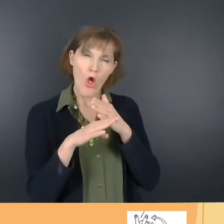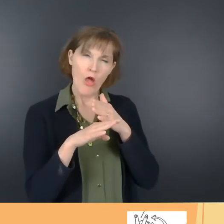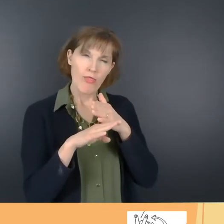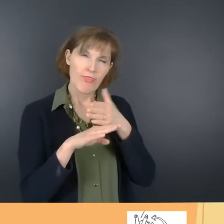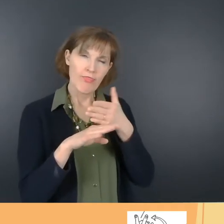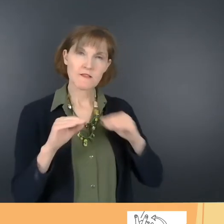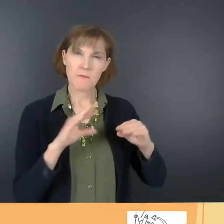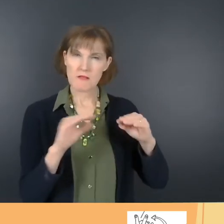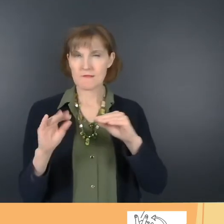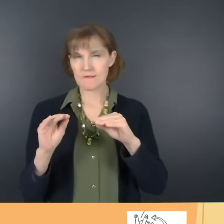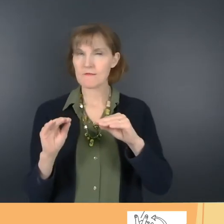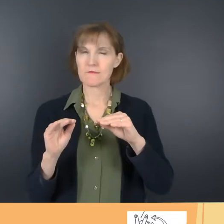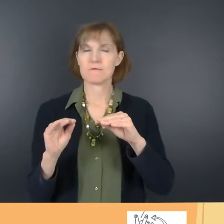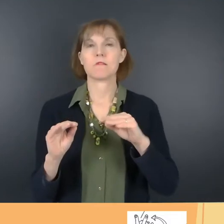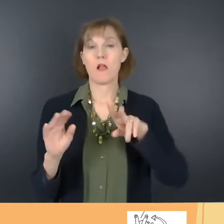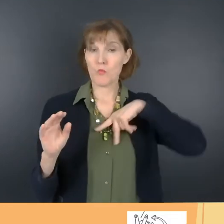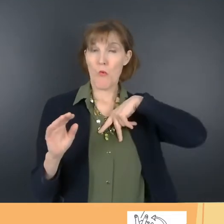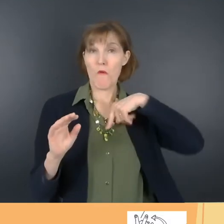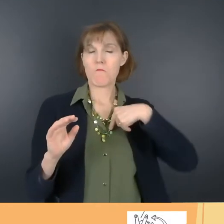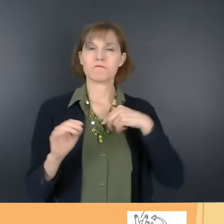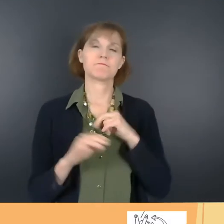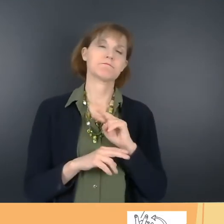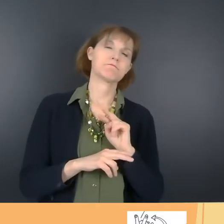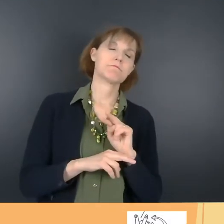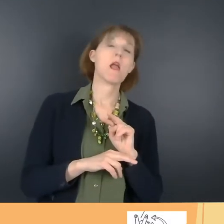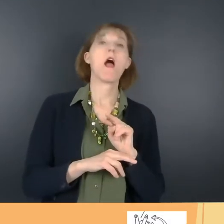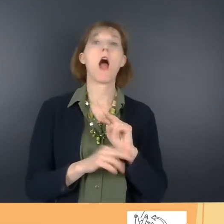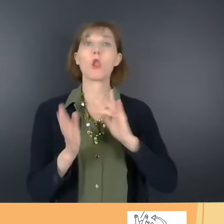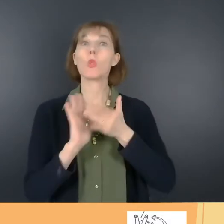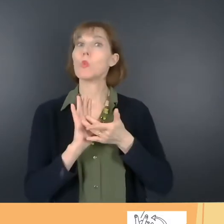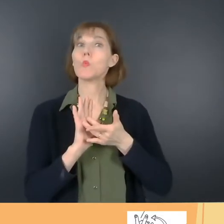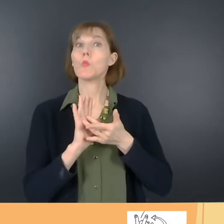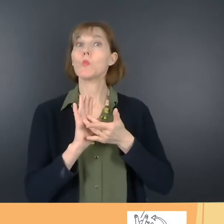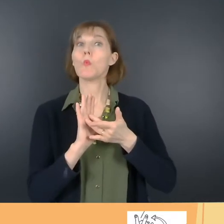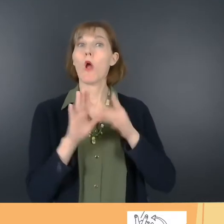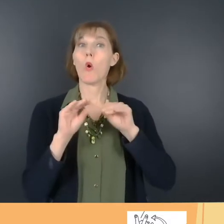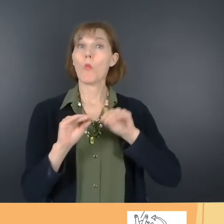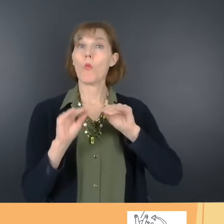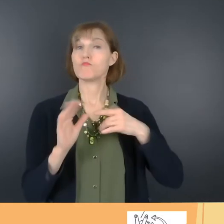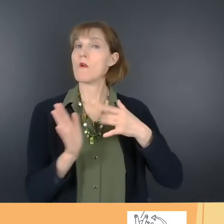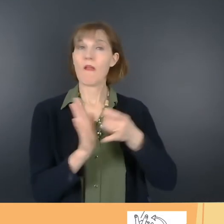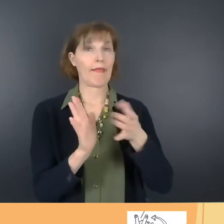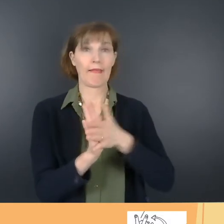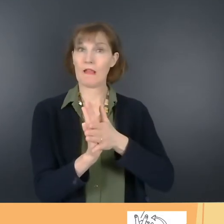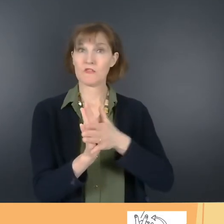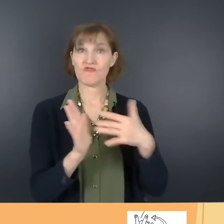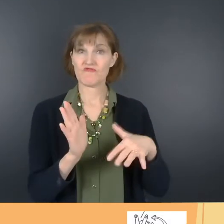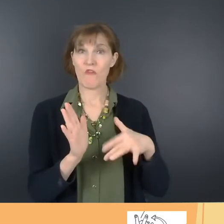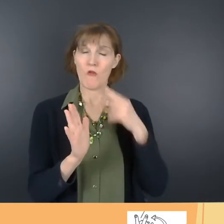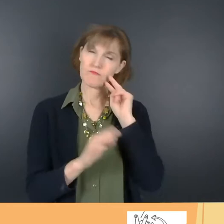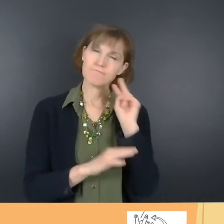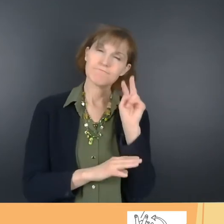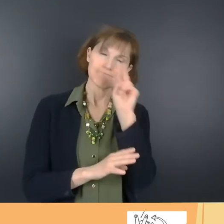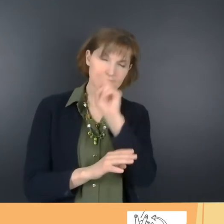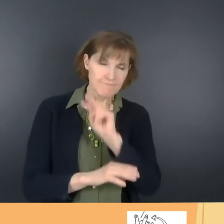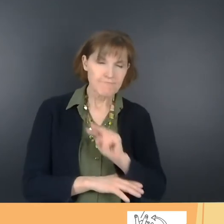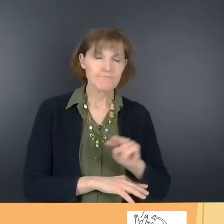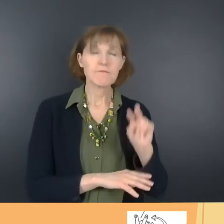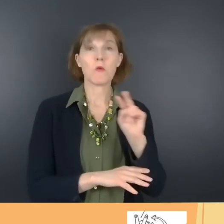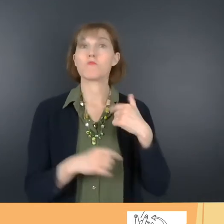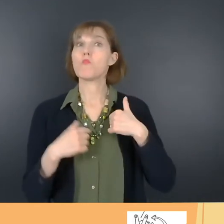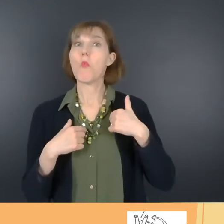Quand on a... On rentre sur son espace. Donc, voilà. Moi, c'est tous les cours auxquels je suis